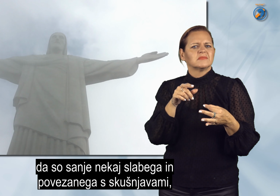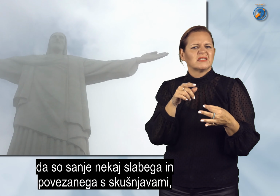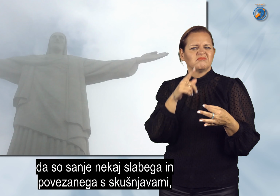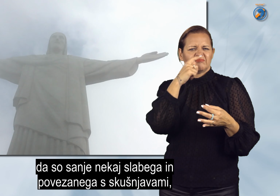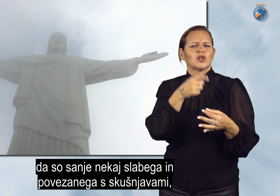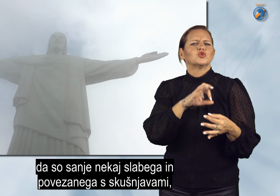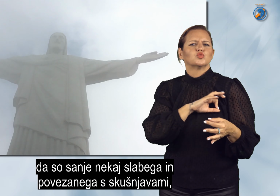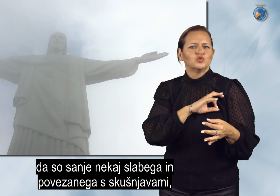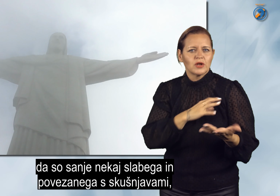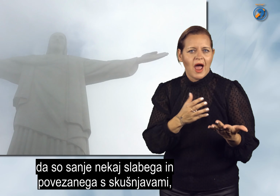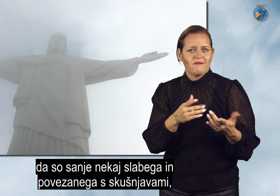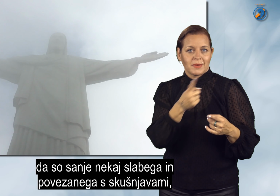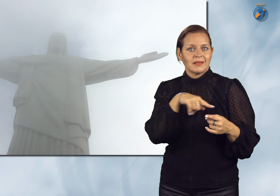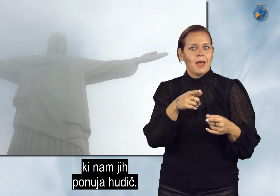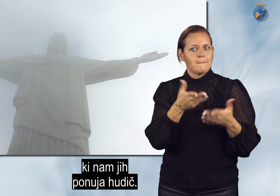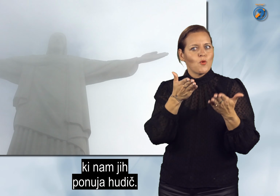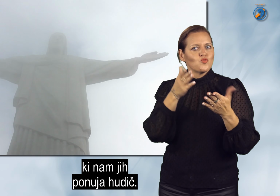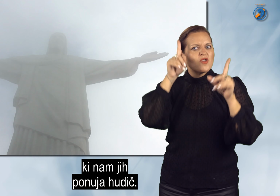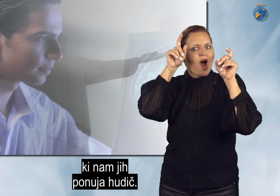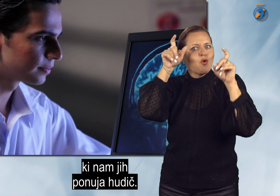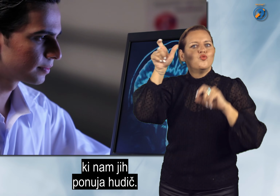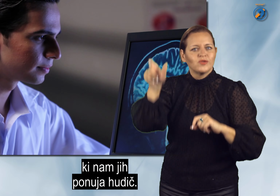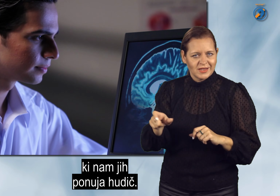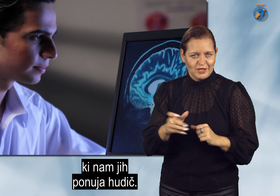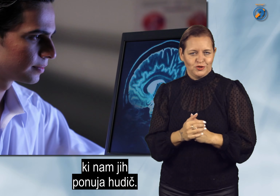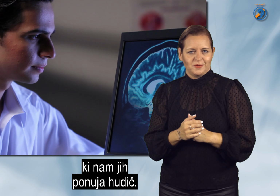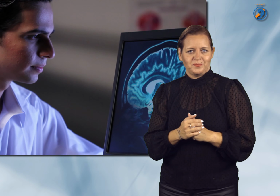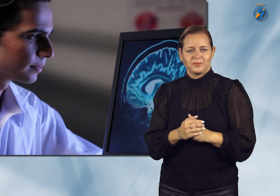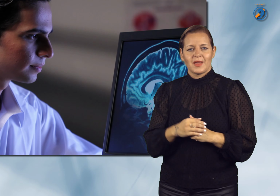nam jih ponuja hudič.